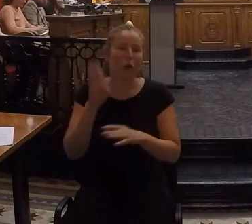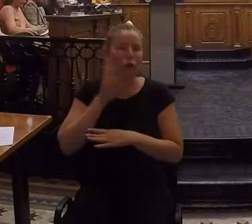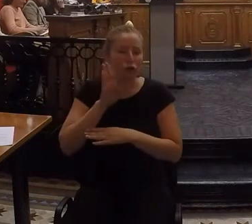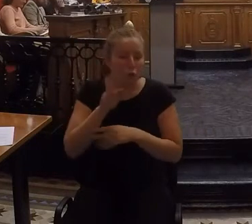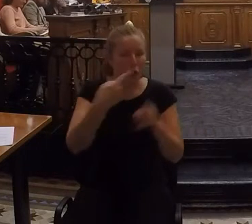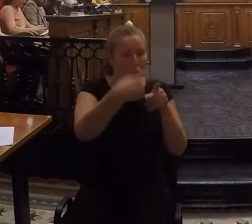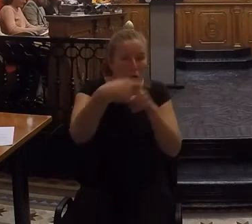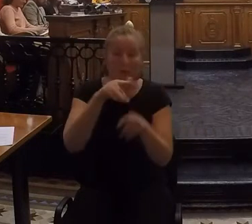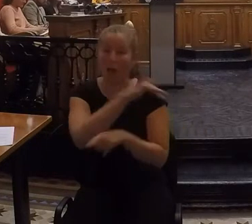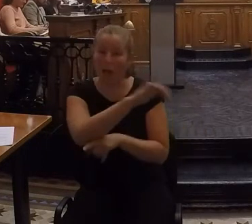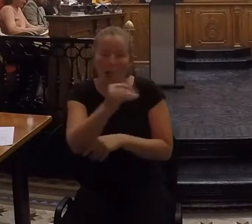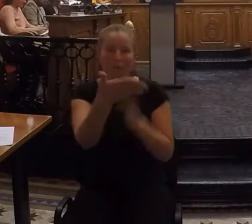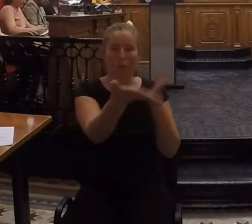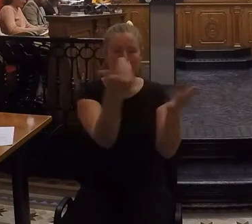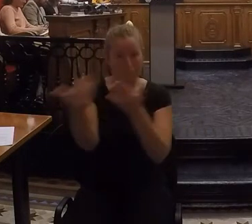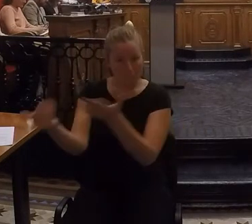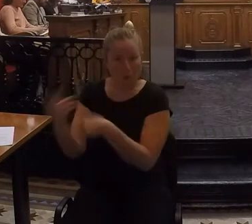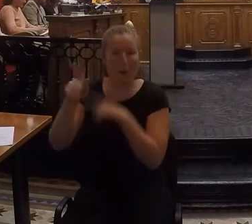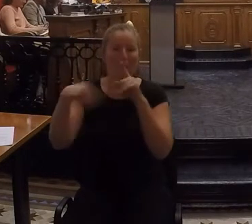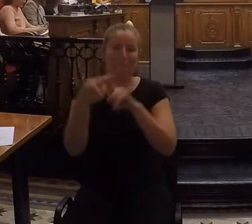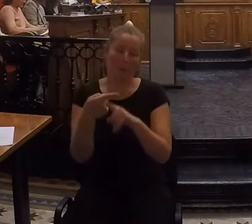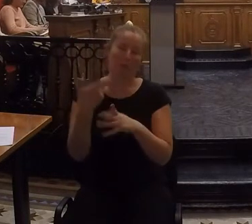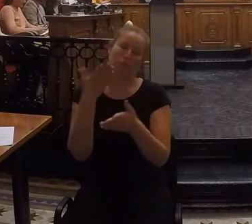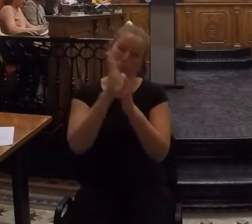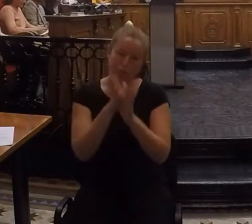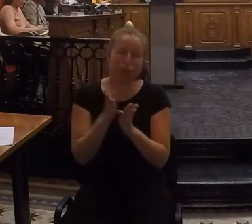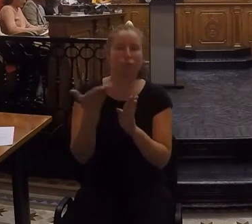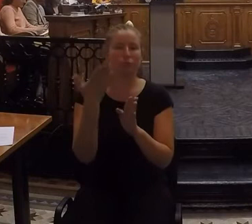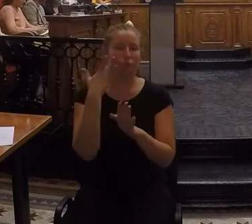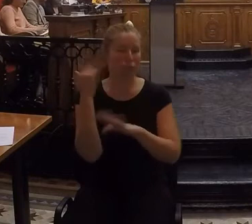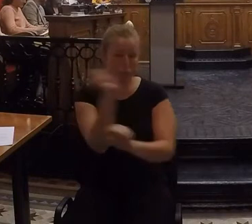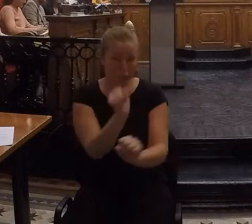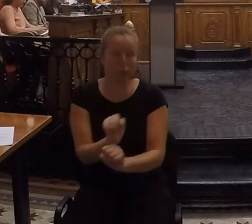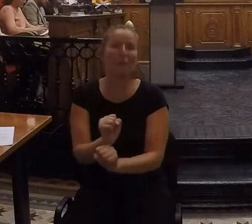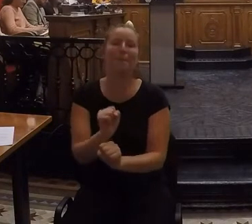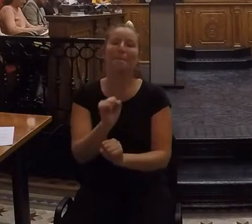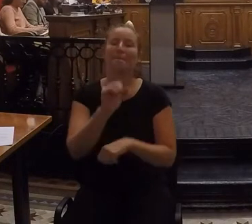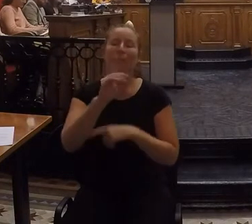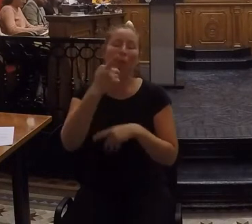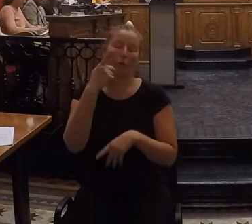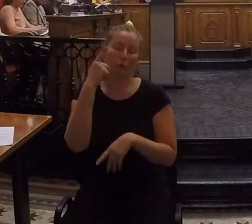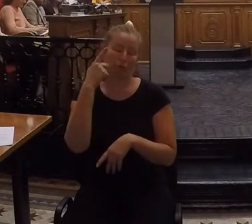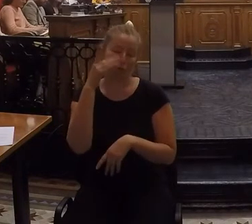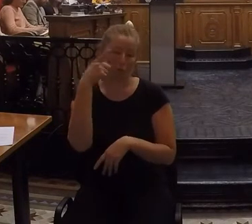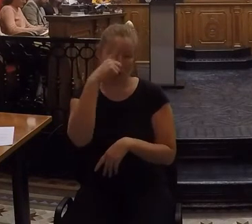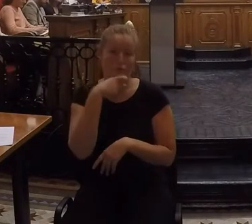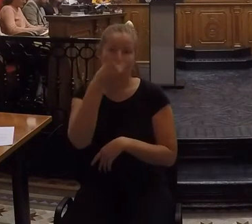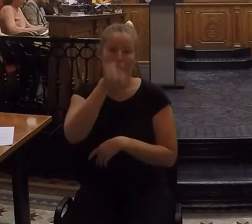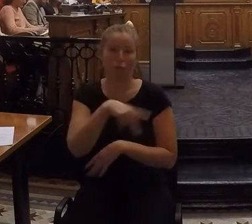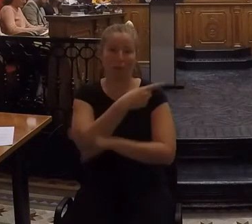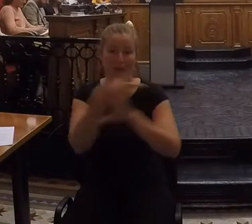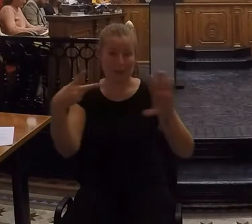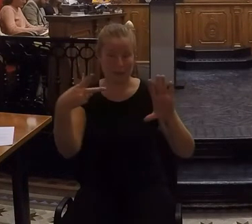urbanos, tratamiento y eliminación de los mismos para 2017, con resolución expresa de la alegación